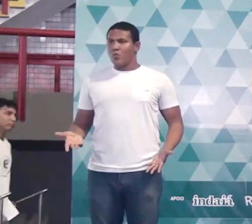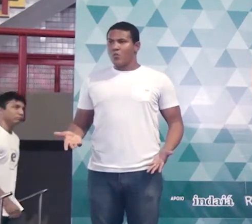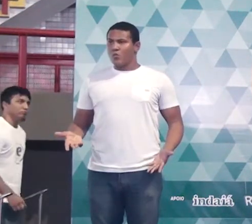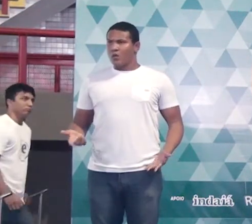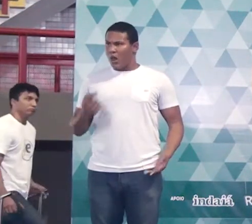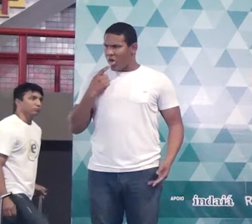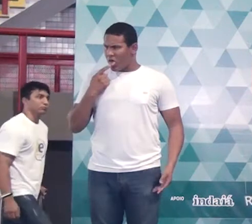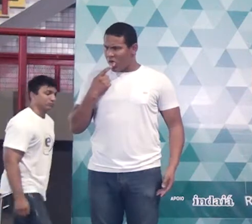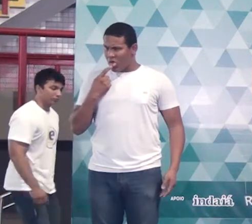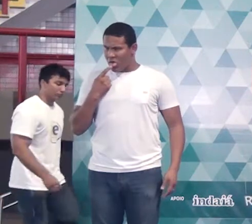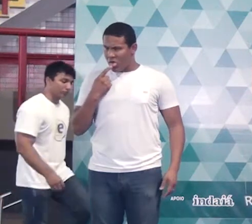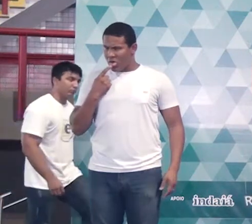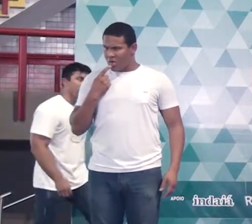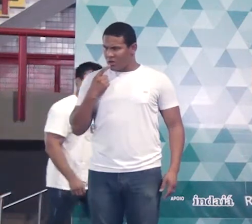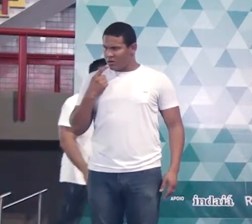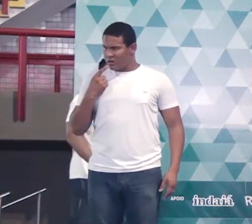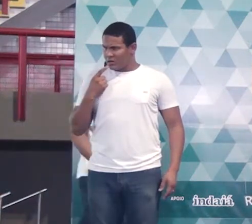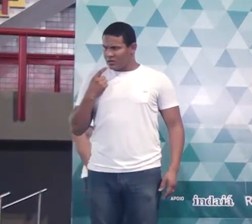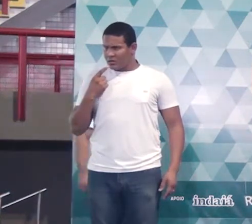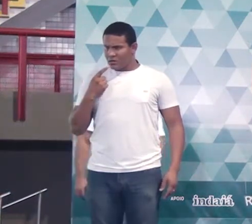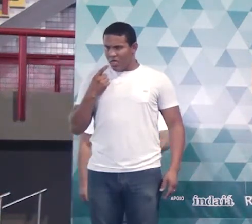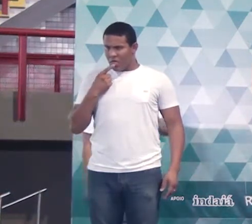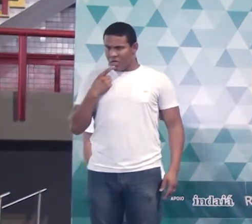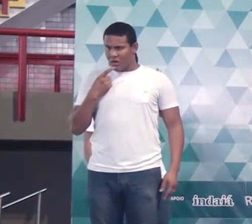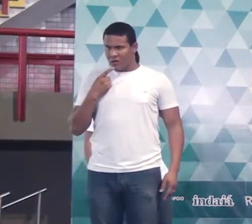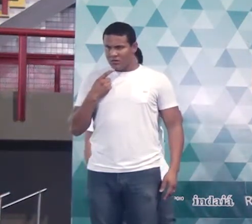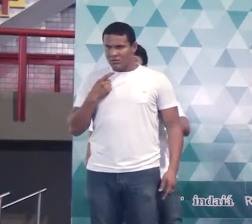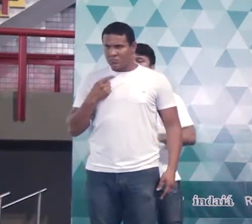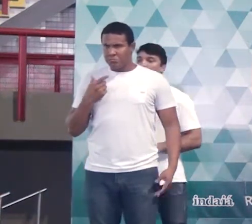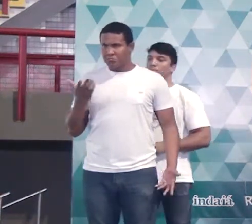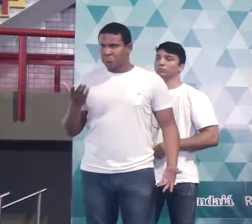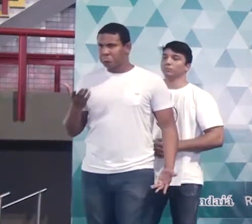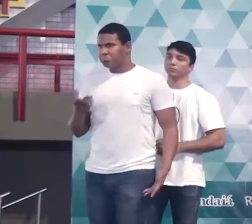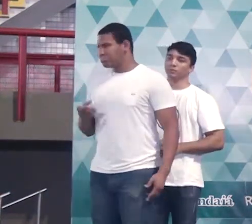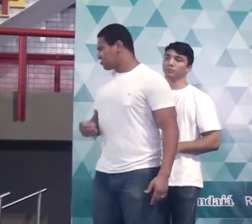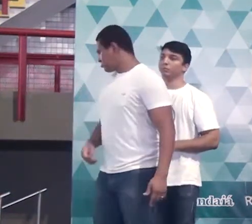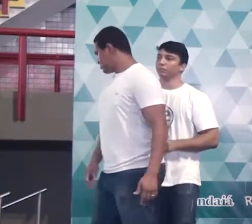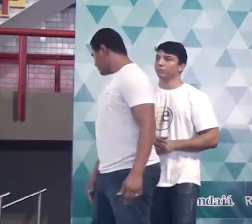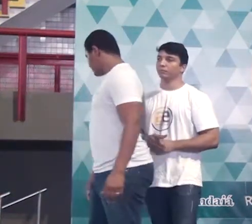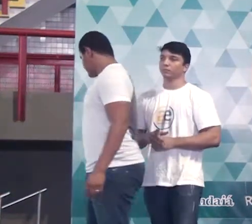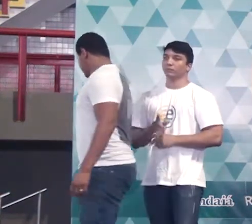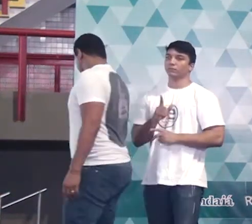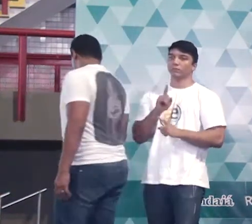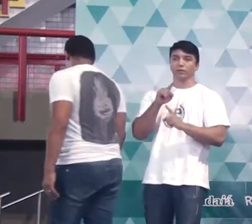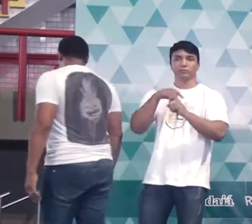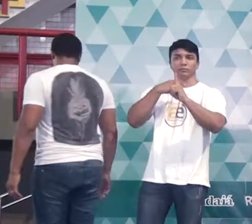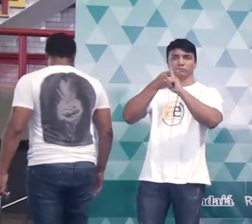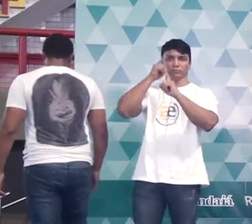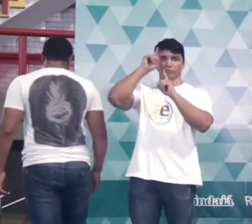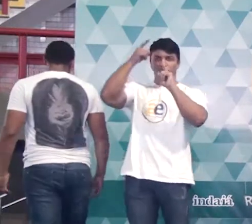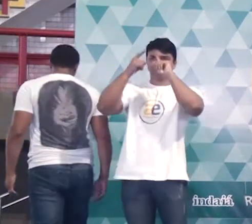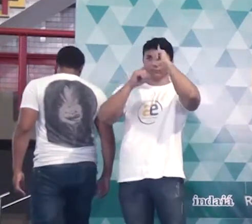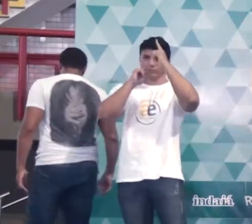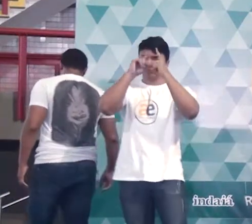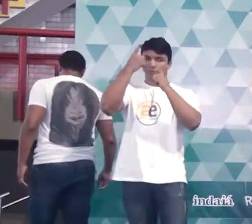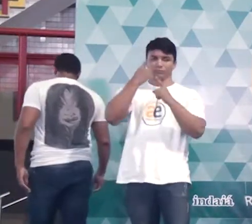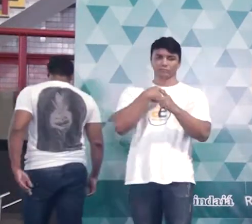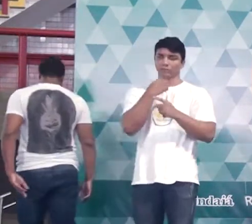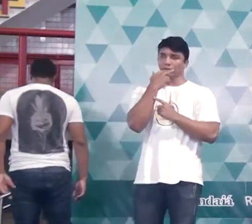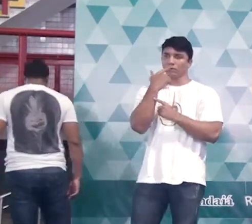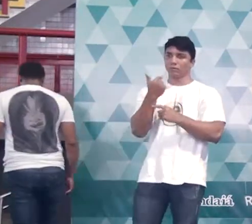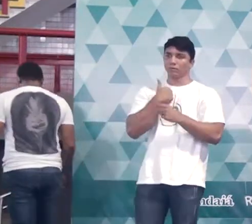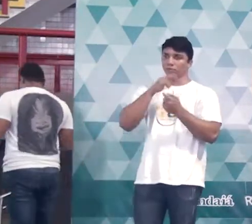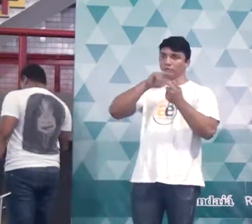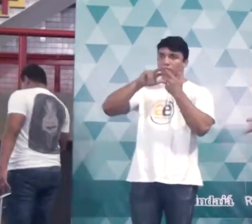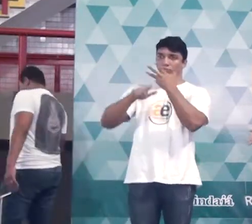A língua? Minha filha, você está precisando de um pouco mais de criatividade. Entendeu? A língua serve para muita